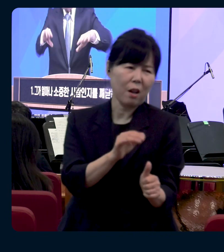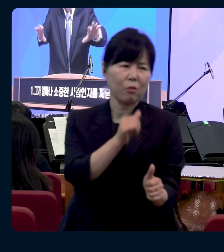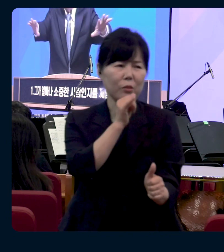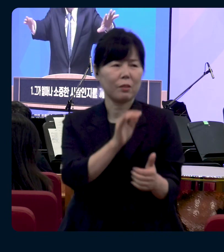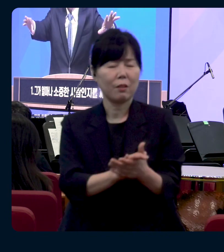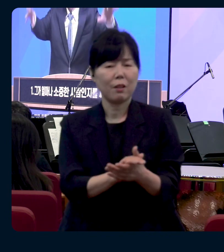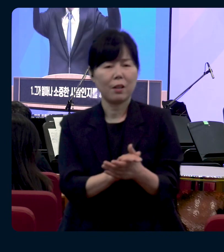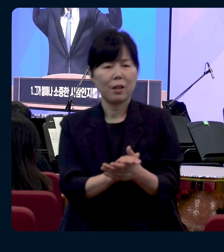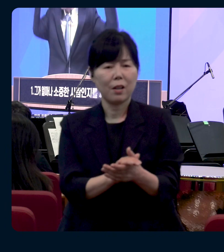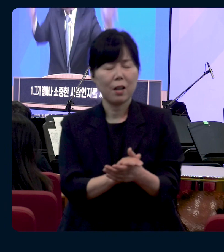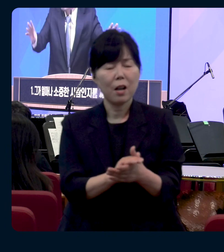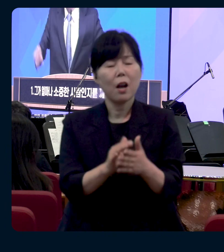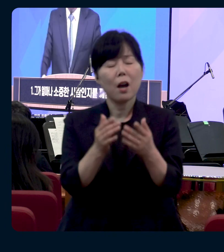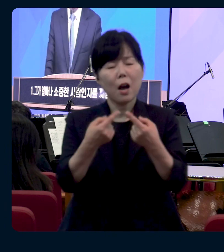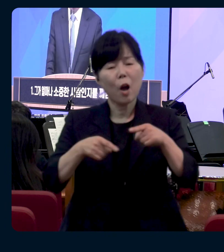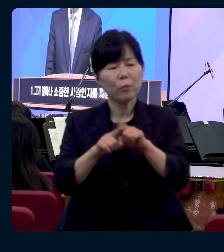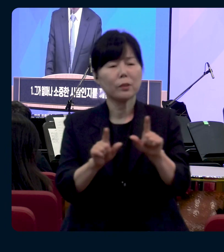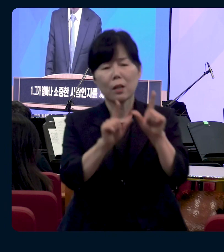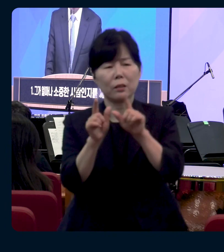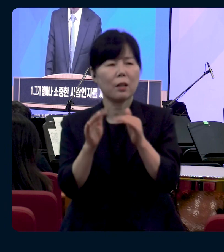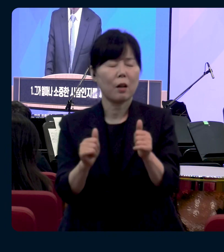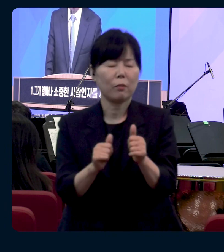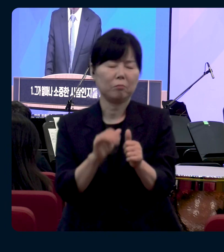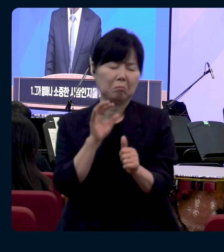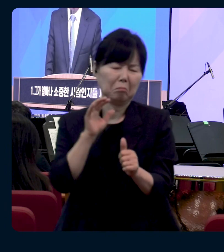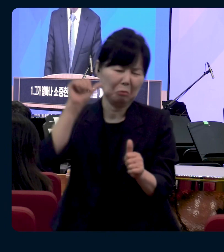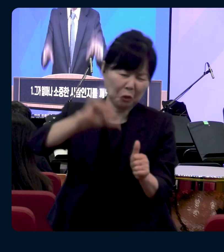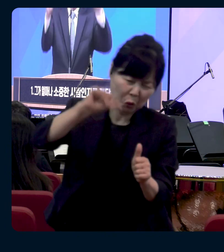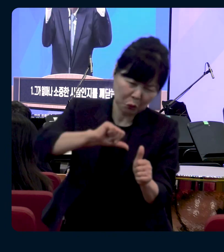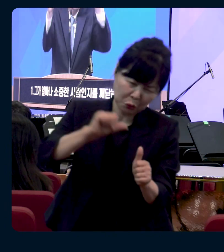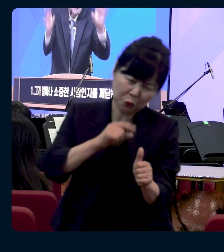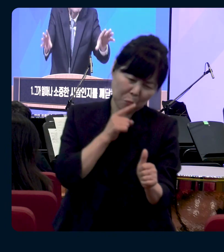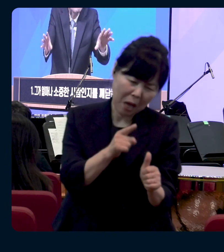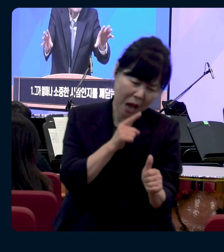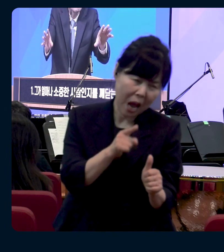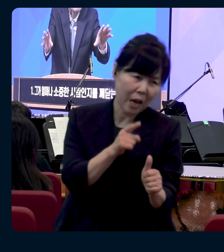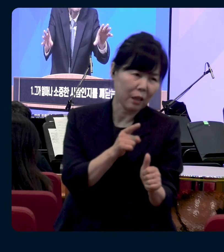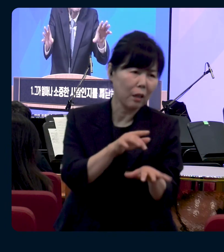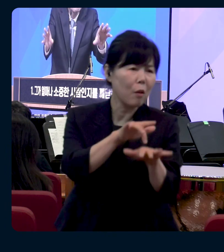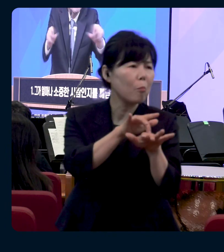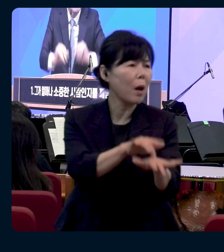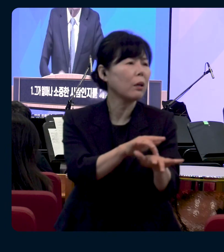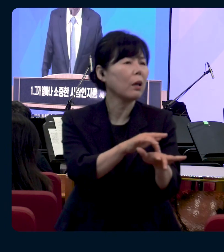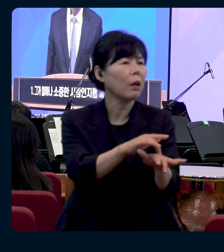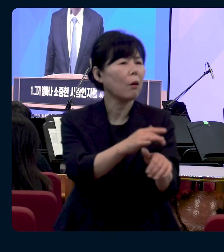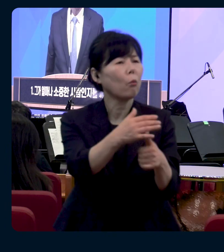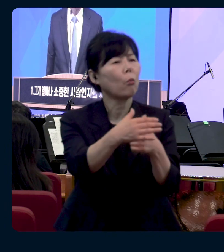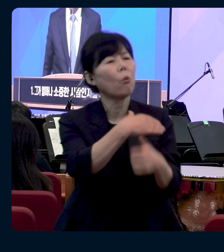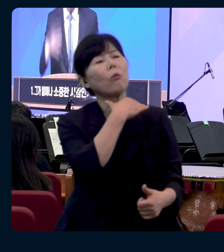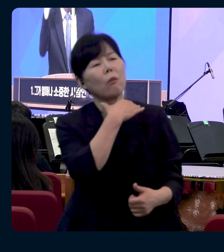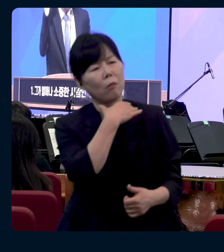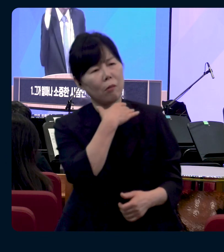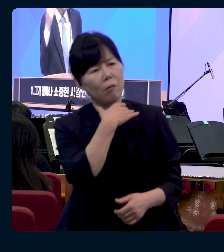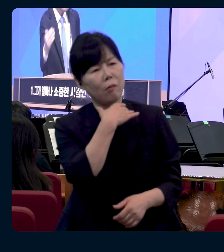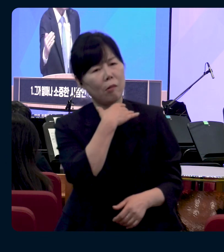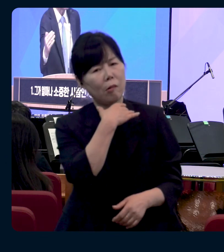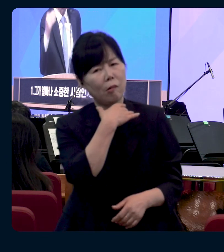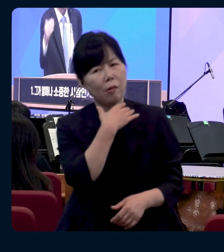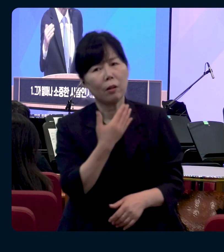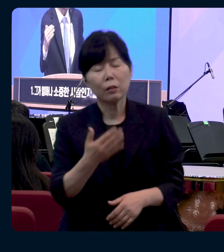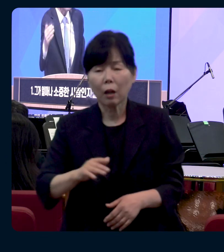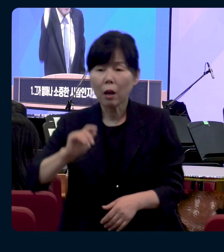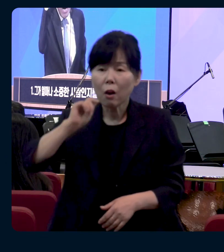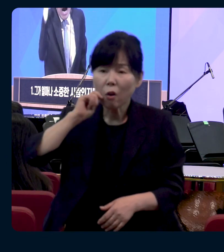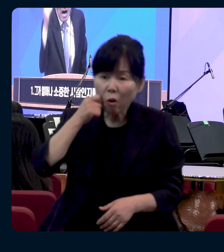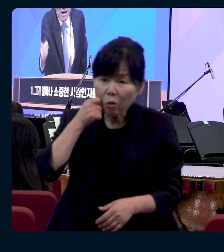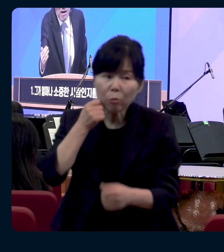자기 함께 있는 사람들을 다 저주해요. 그게 마귀에게 당하는 거예요. 그러나 그런 어려움 가운데서